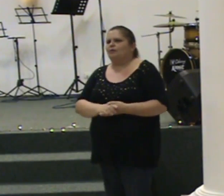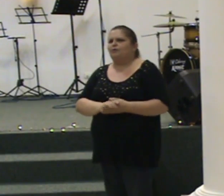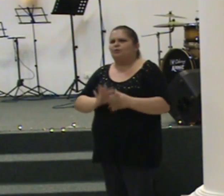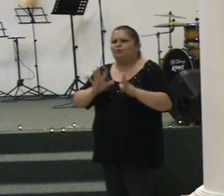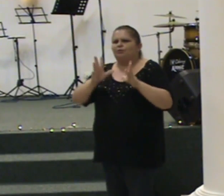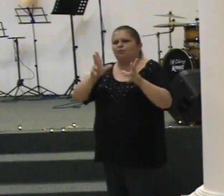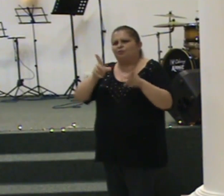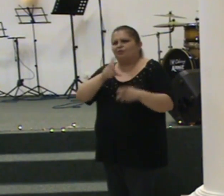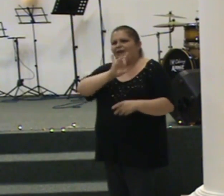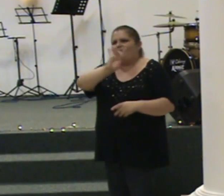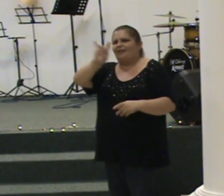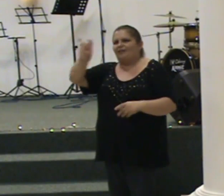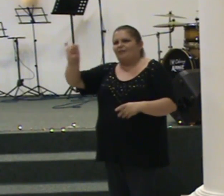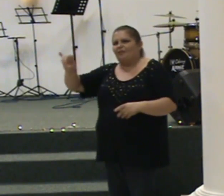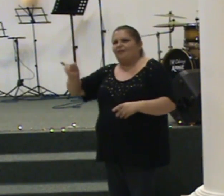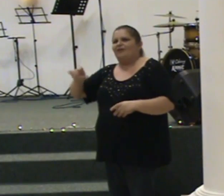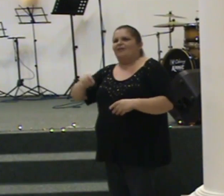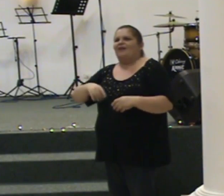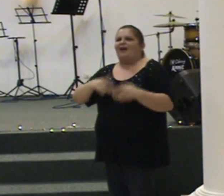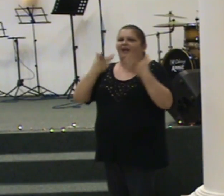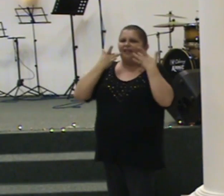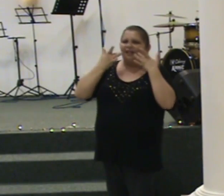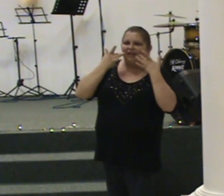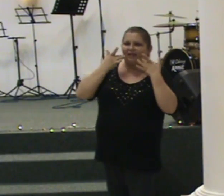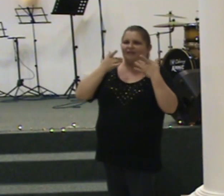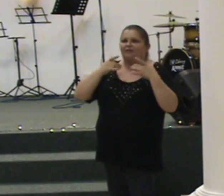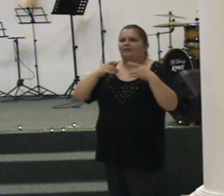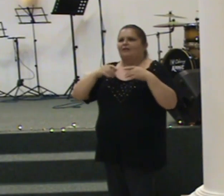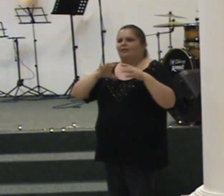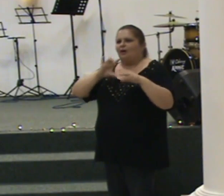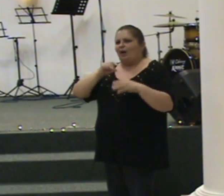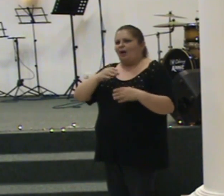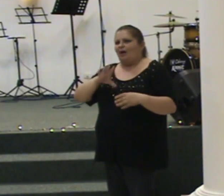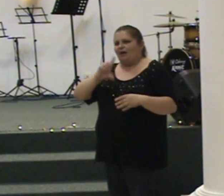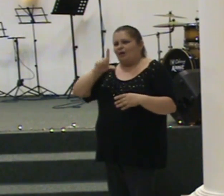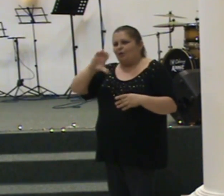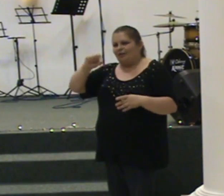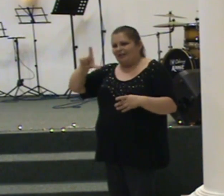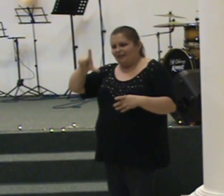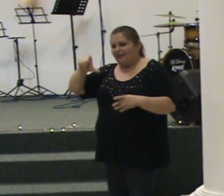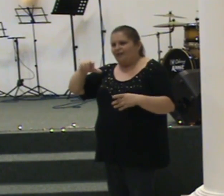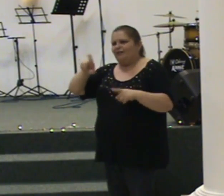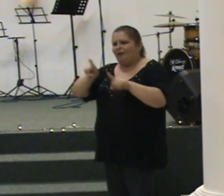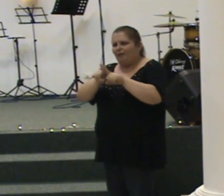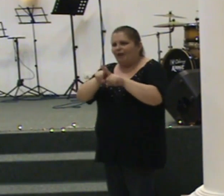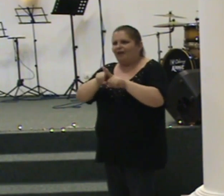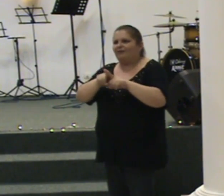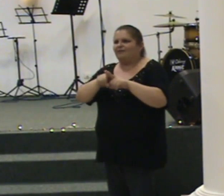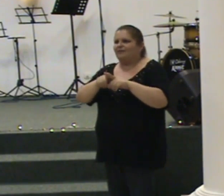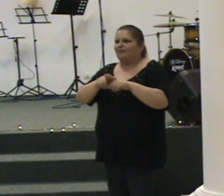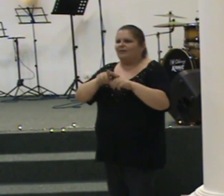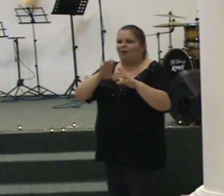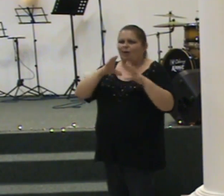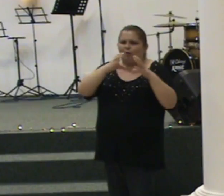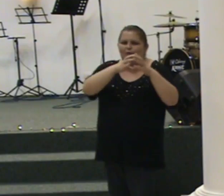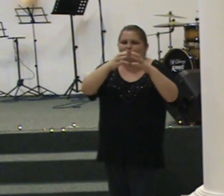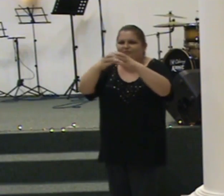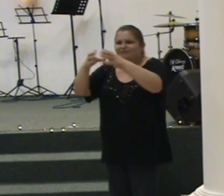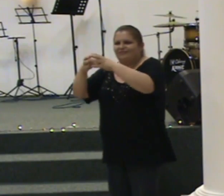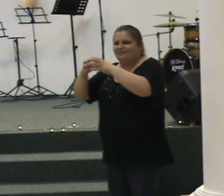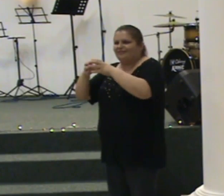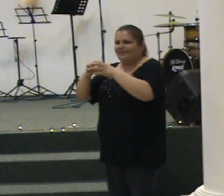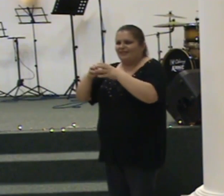Débora, a cada um, a Lilian com o teatro, com a irmã Carolina, né? Isso tudo, irmãos, é uma festa